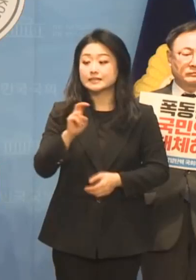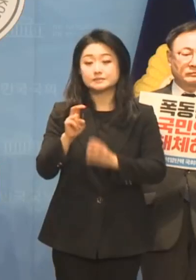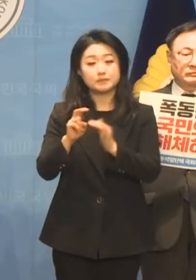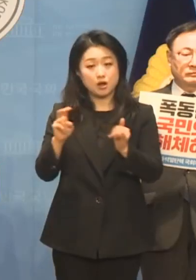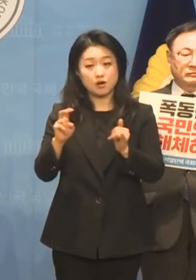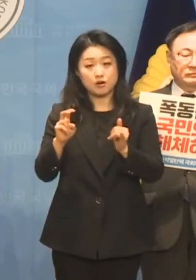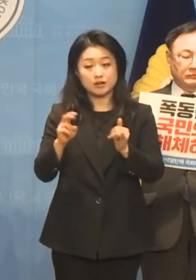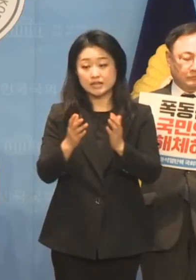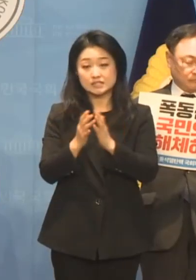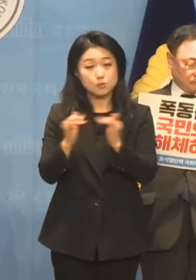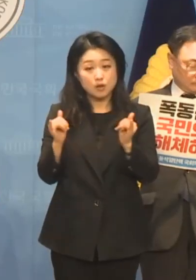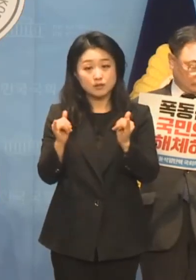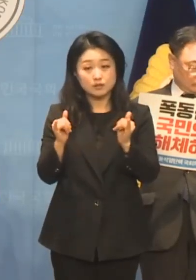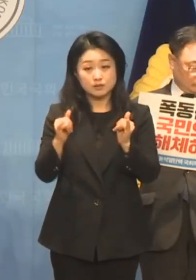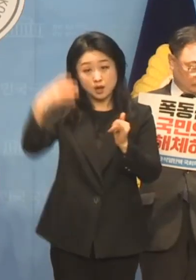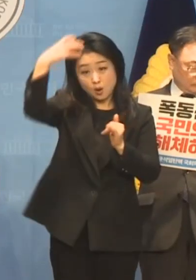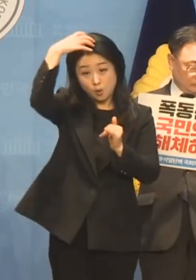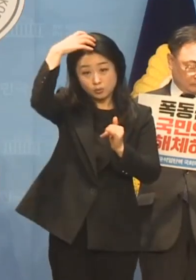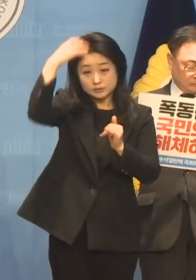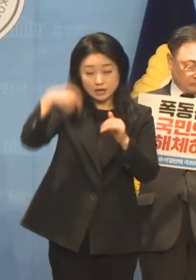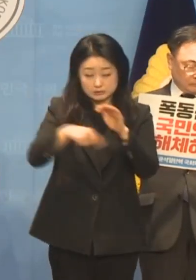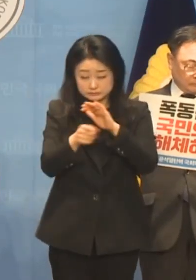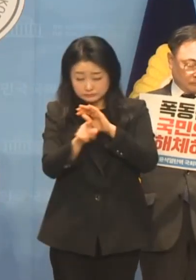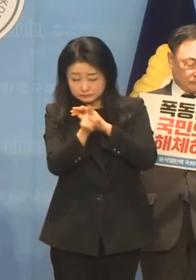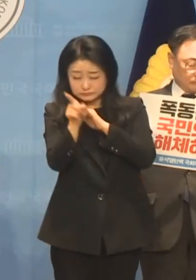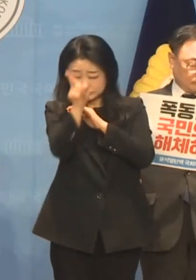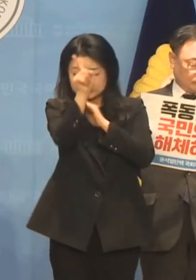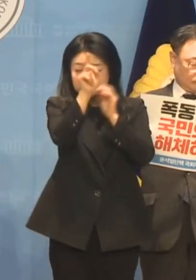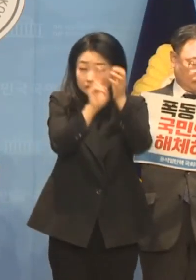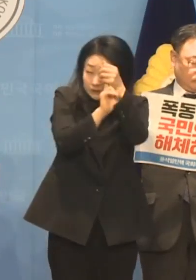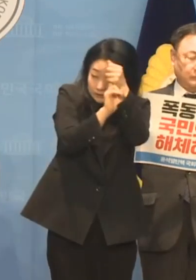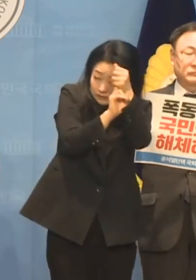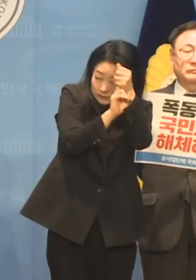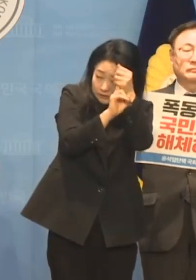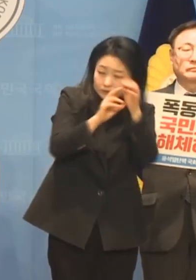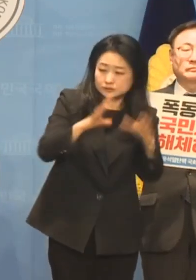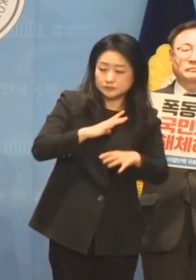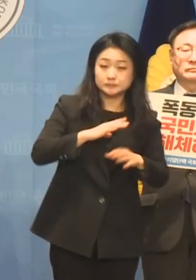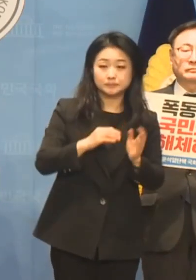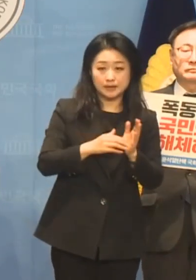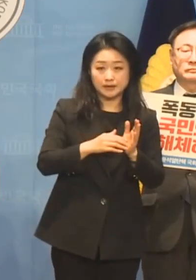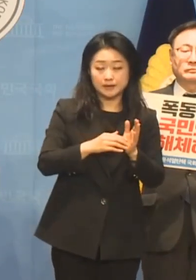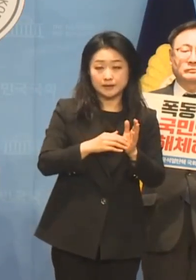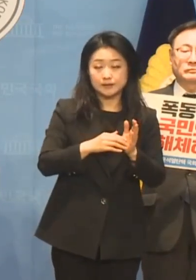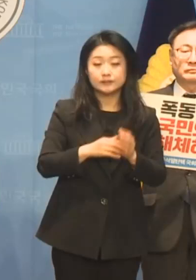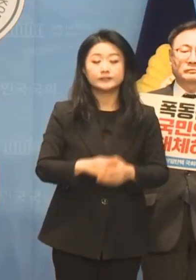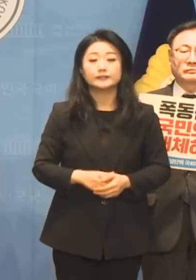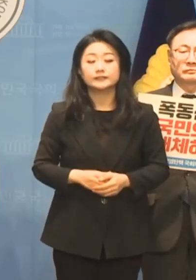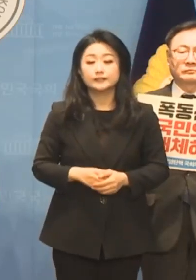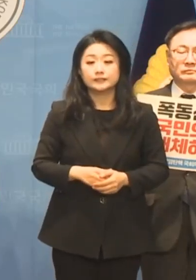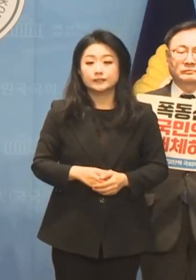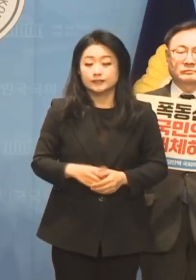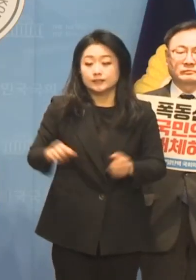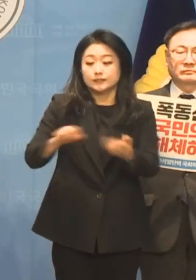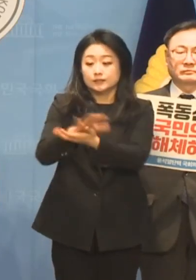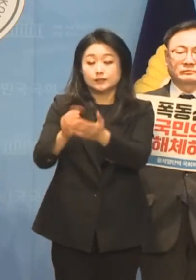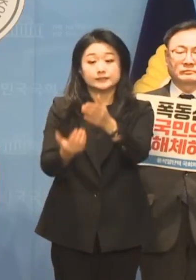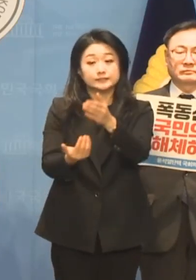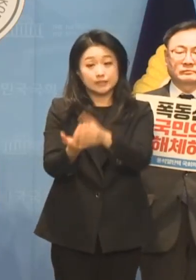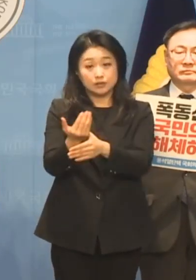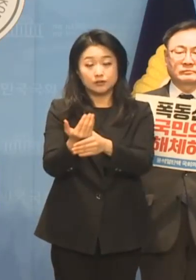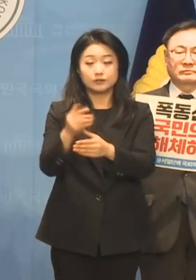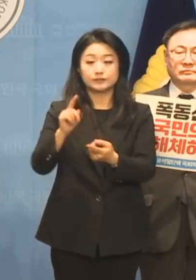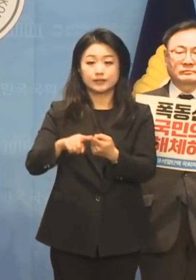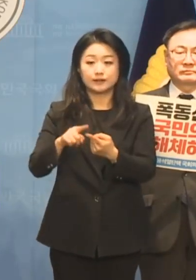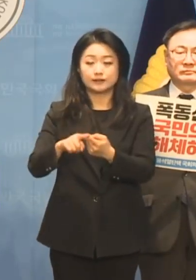명의 법원 직원들은 옥상으로 대피하여 공포에 떨어야 했습니다. 서부지법 난입 폭동 사태는